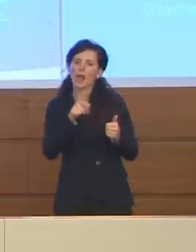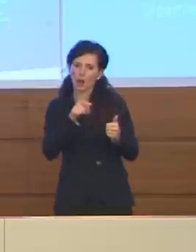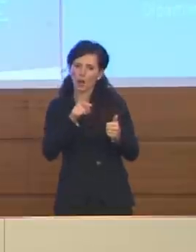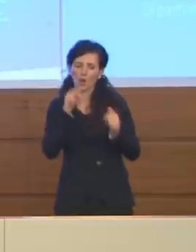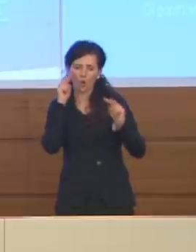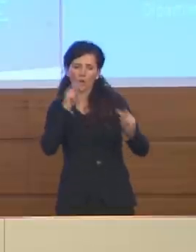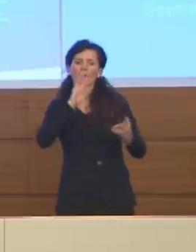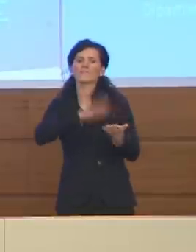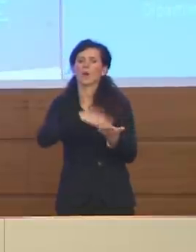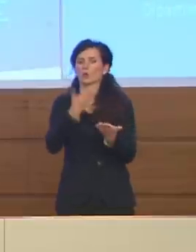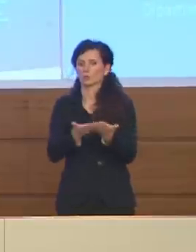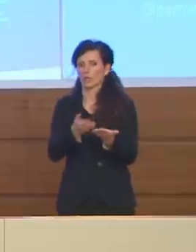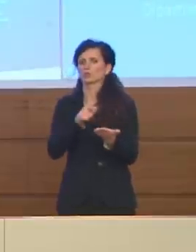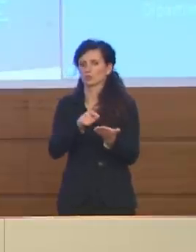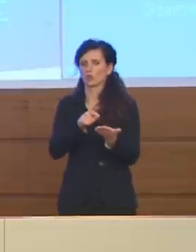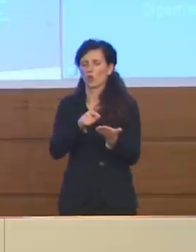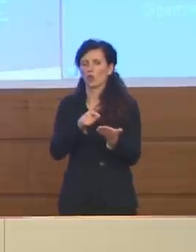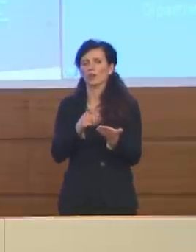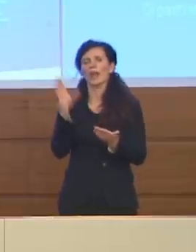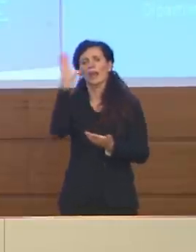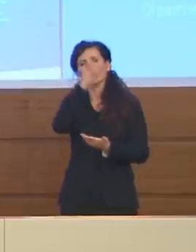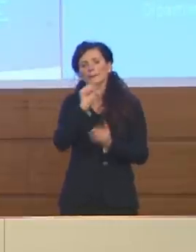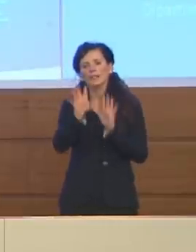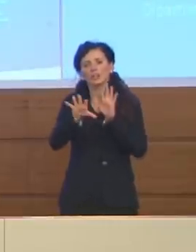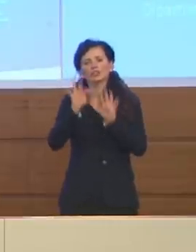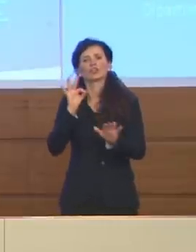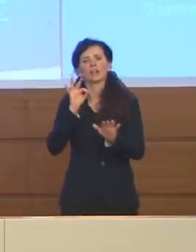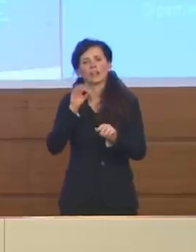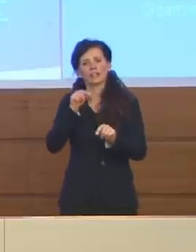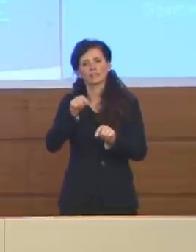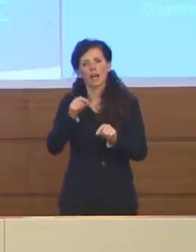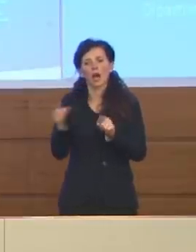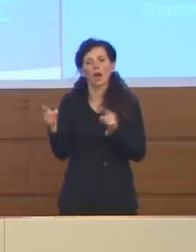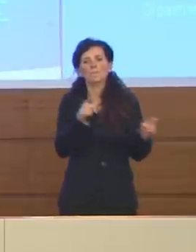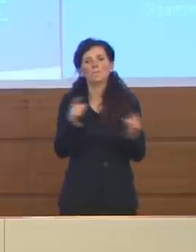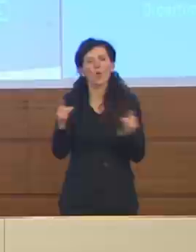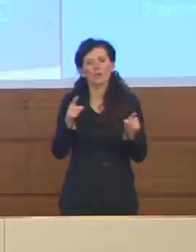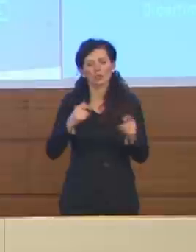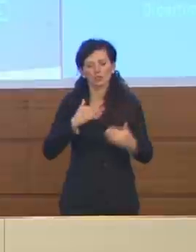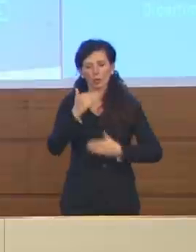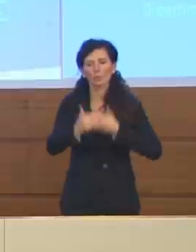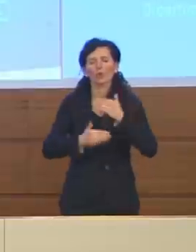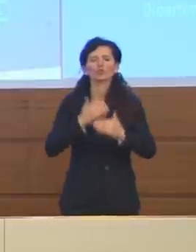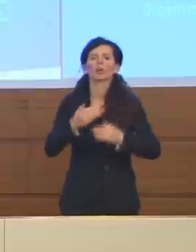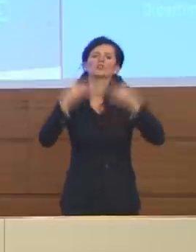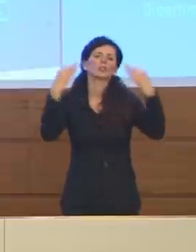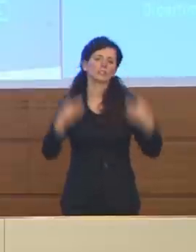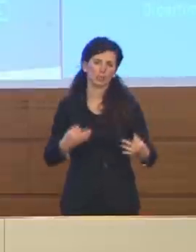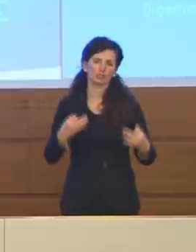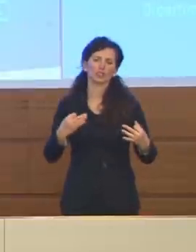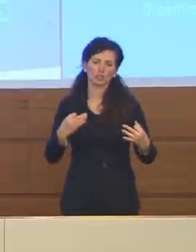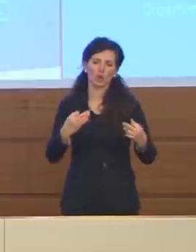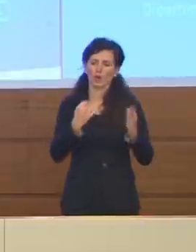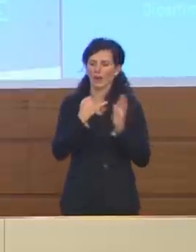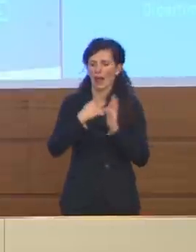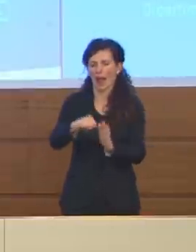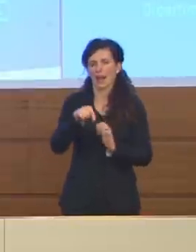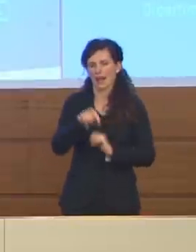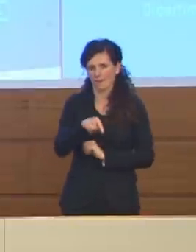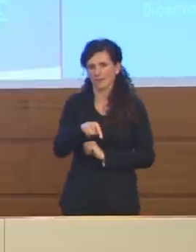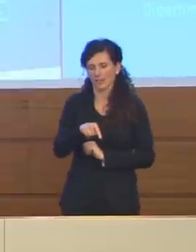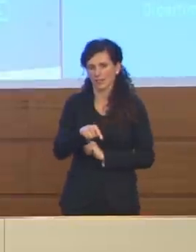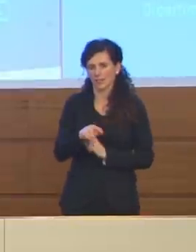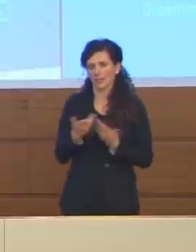indirizzo per quello che è poi il processo decisionale finale chi aspetta a